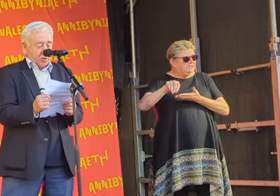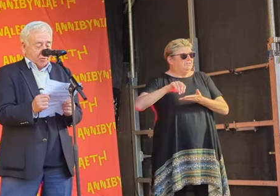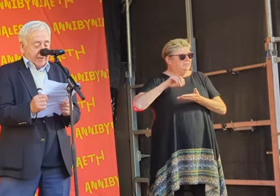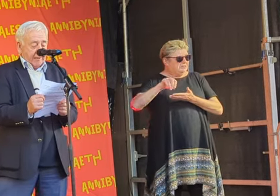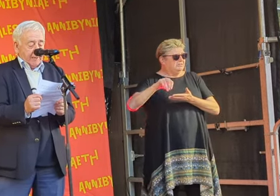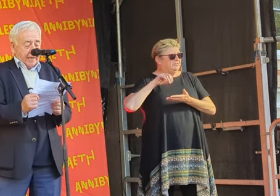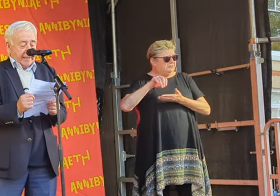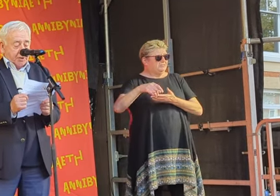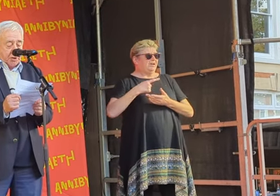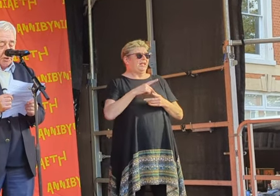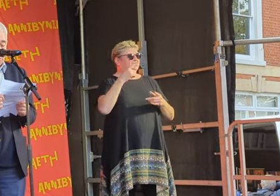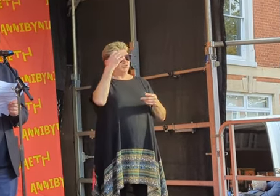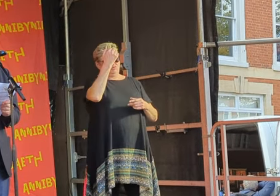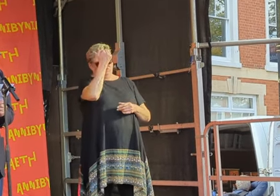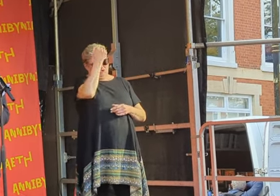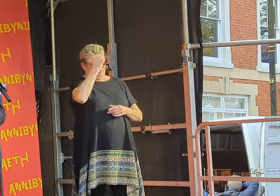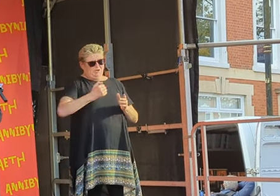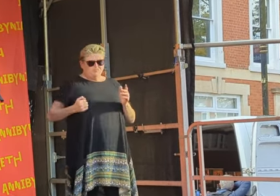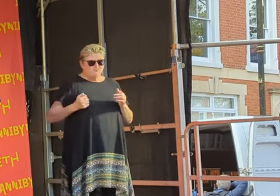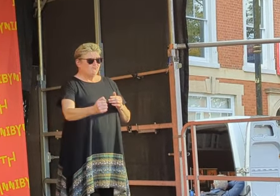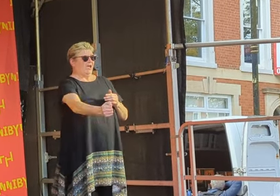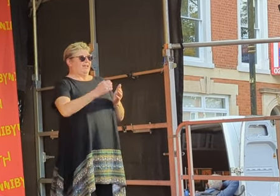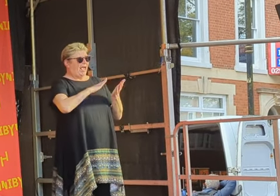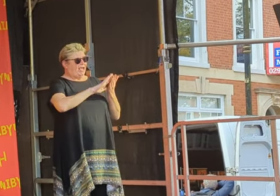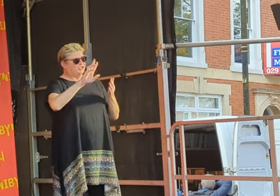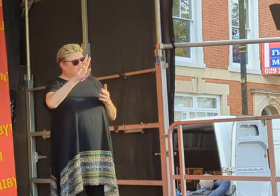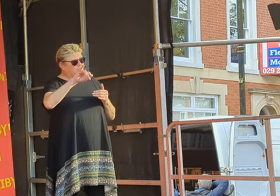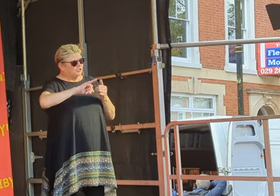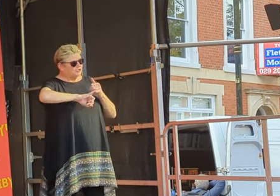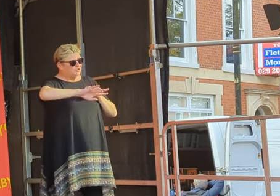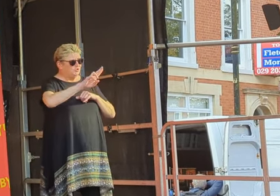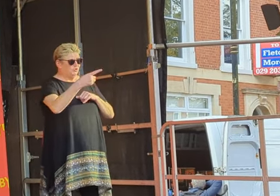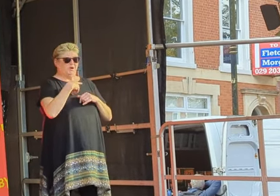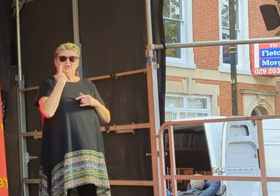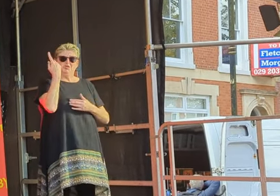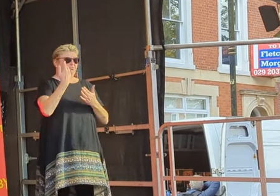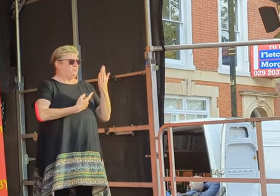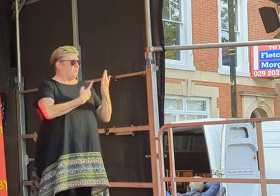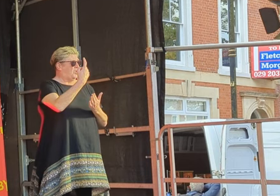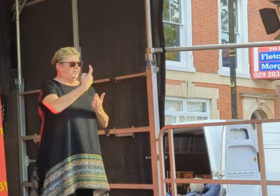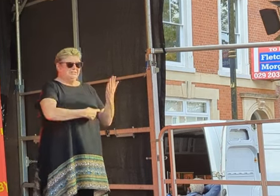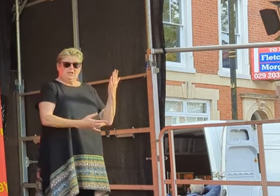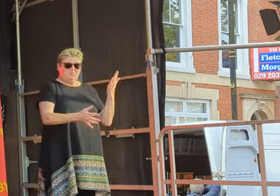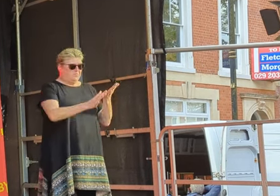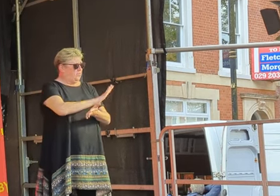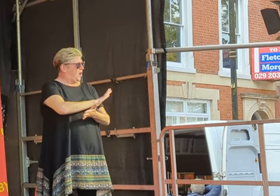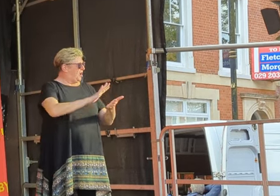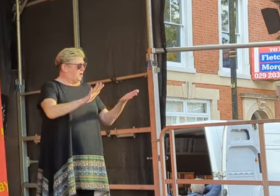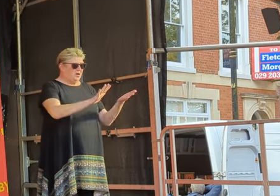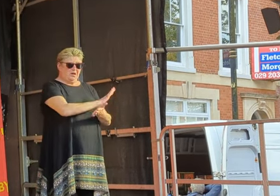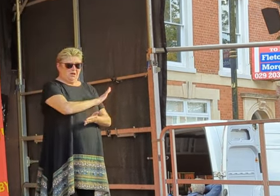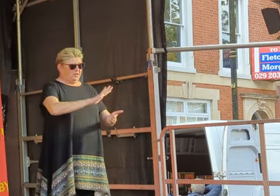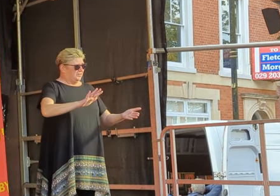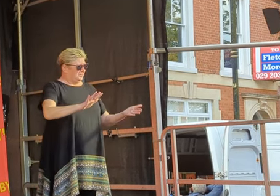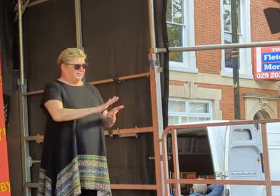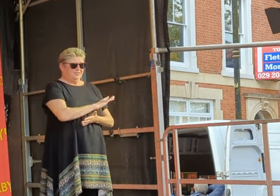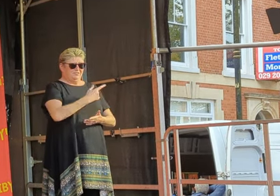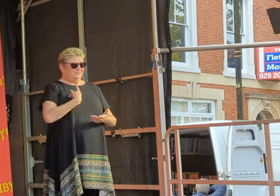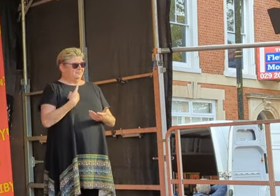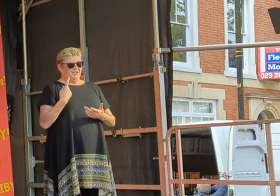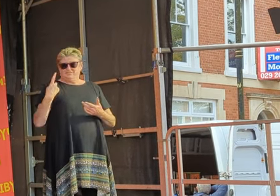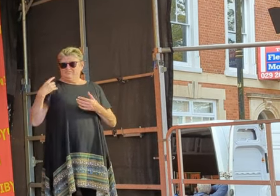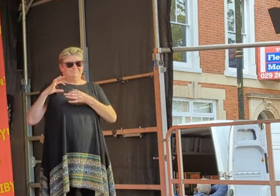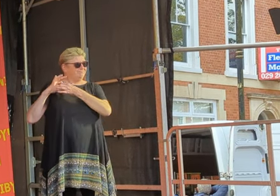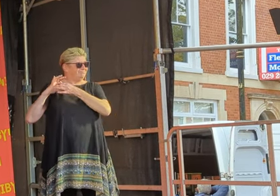megis Crossrail ac HS2, a polisiau ynfydd heddiw sydd wedi chwalu'n ufflon y hygredau